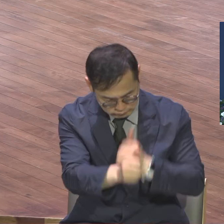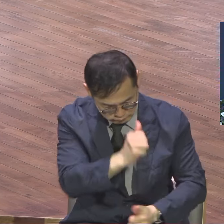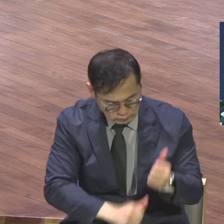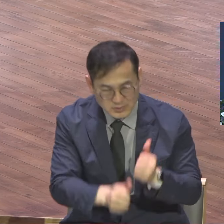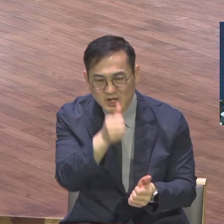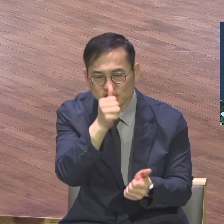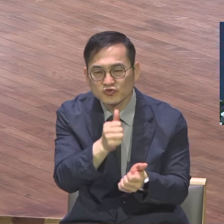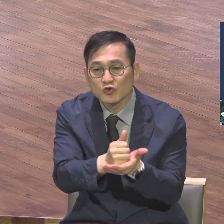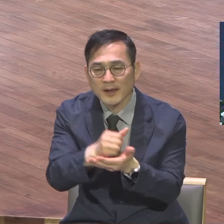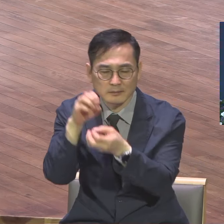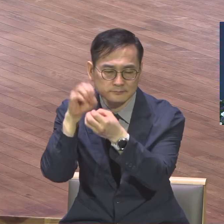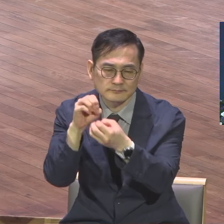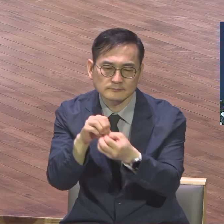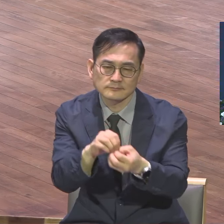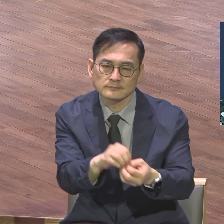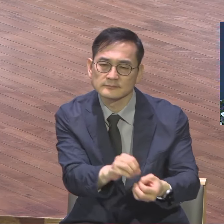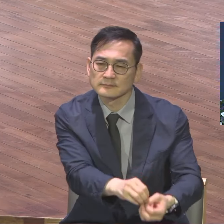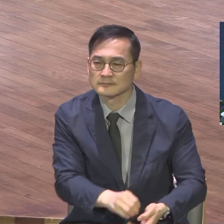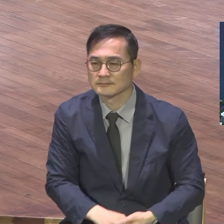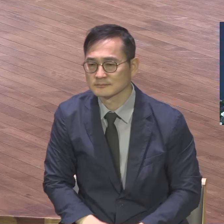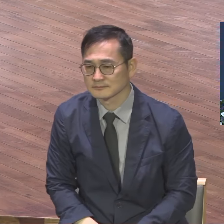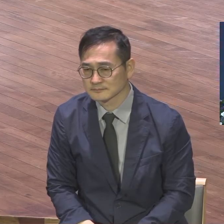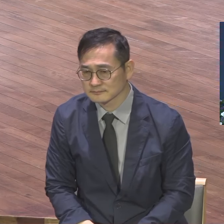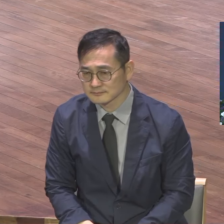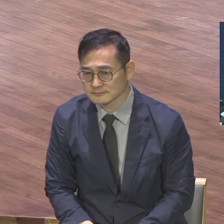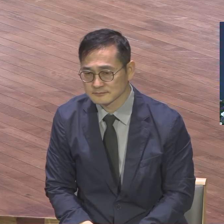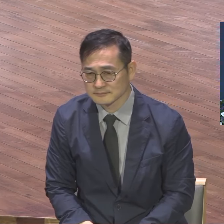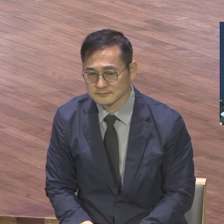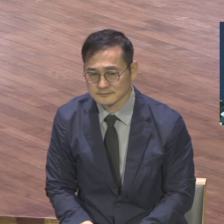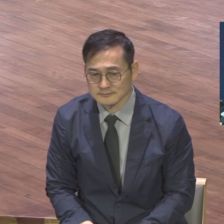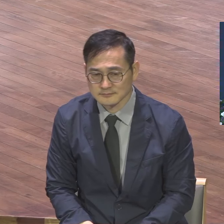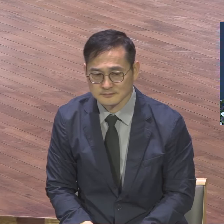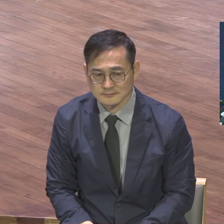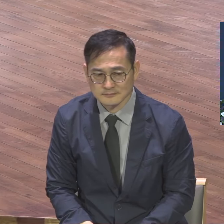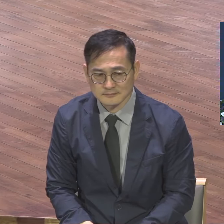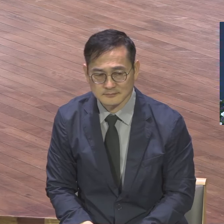태어나기 때문에 많이 울수록 건강한 놈이야.